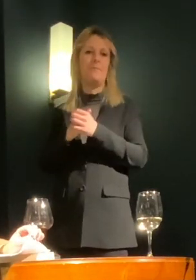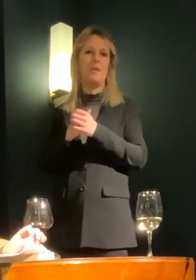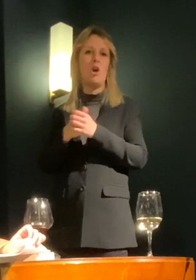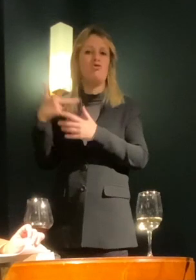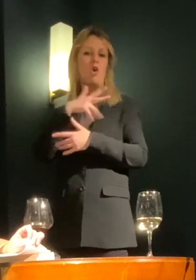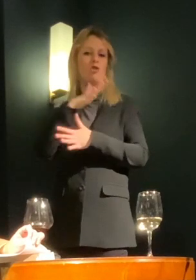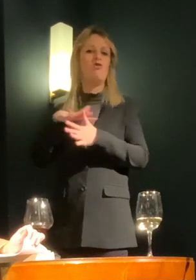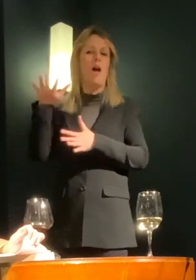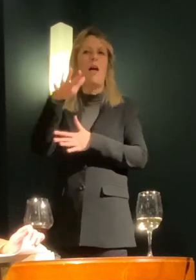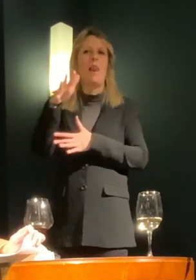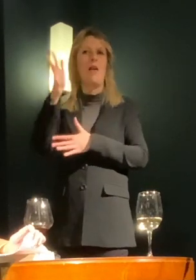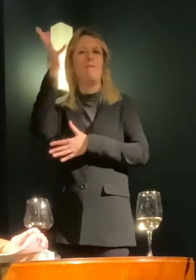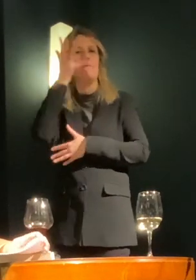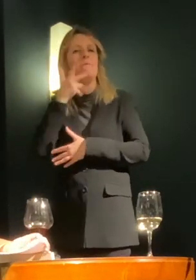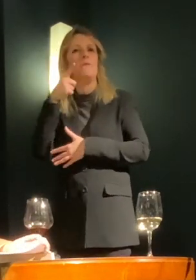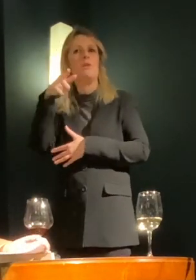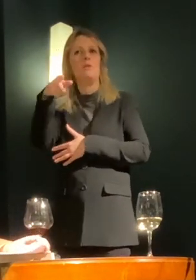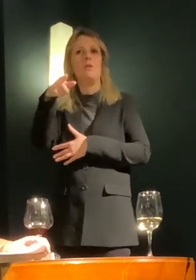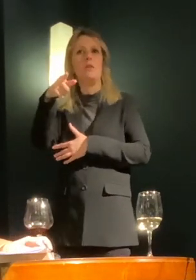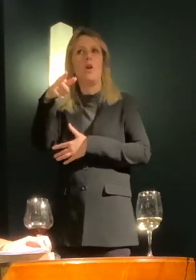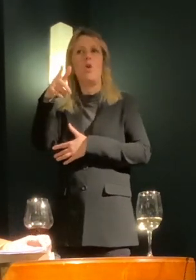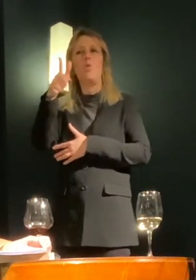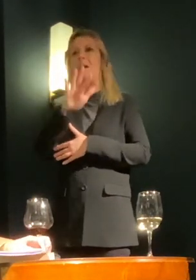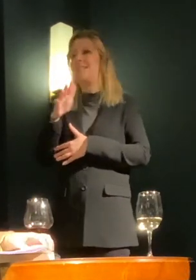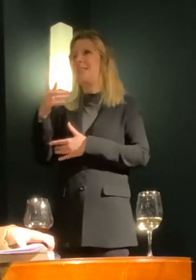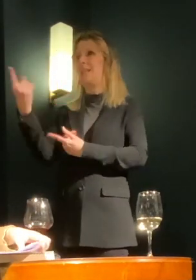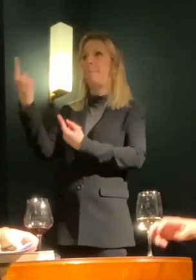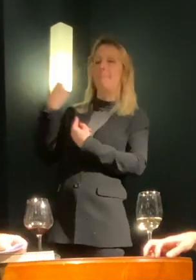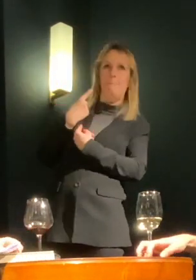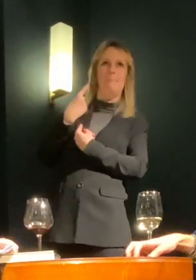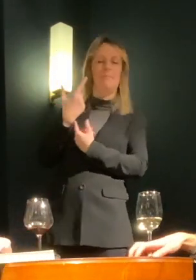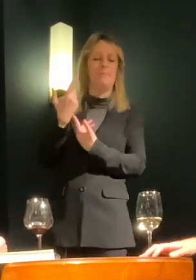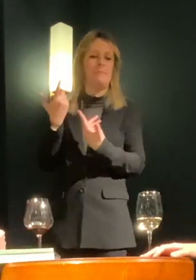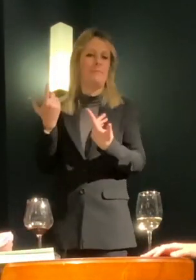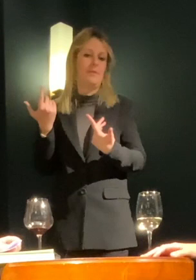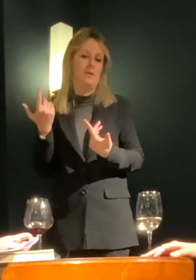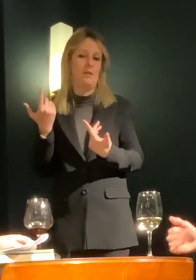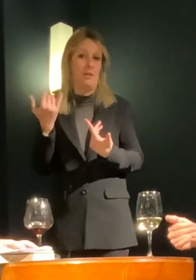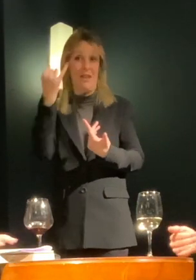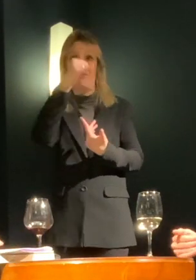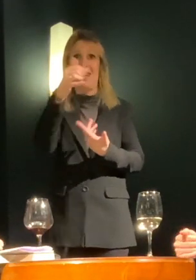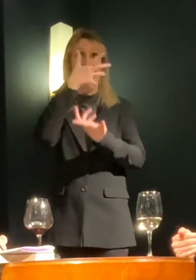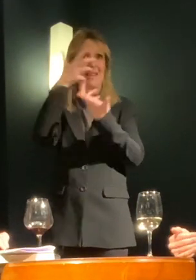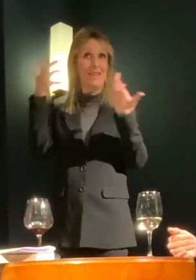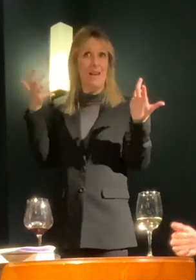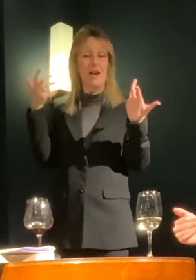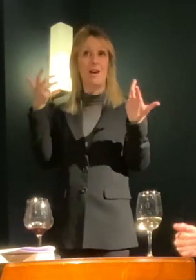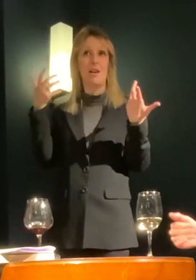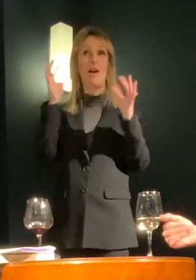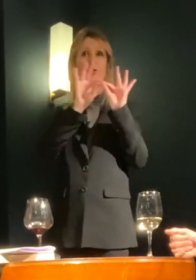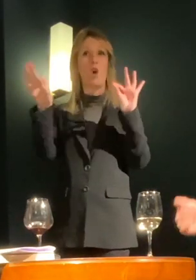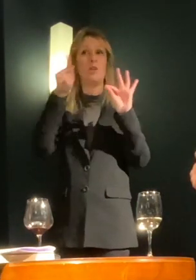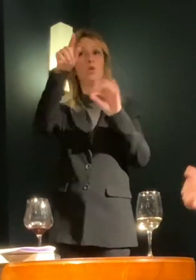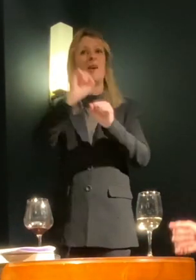sociali, che poi a volte sono imposte, cioè nel senso a volte, e questo diciamo nel finale si vede benissimo, a volte tu credi di